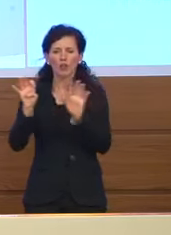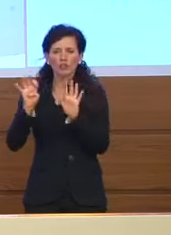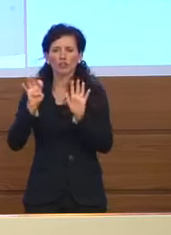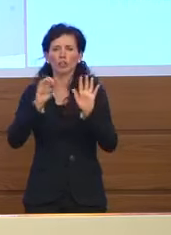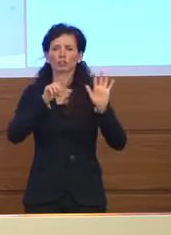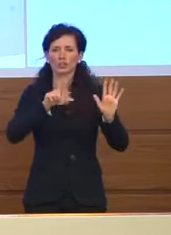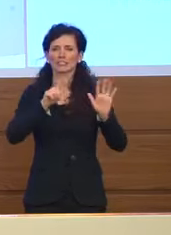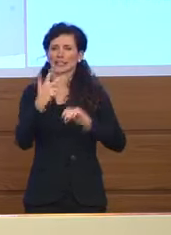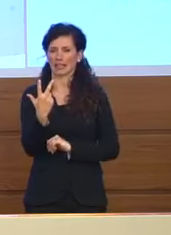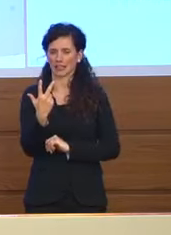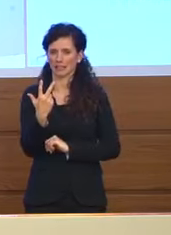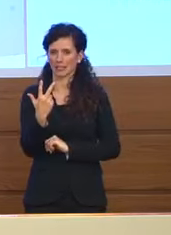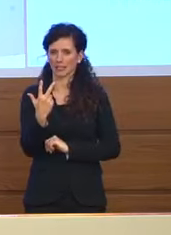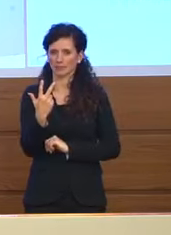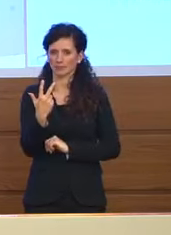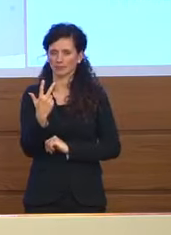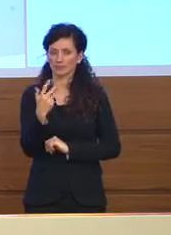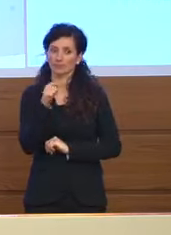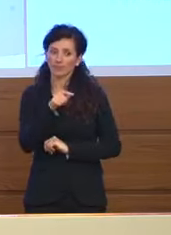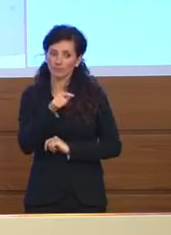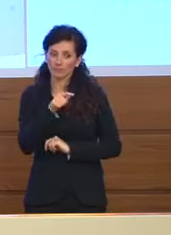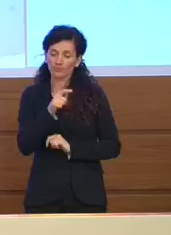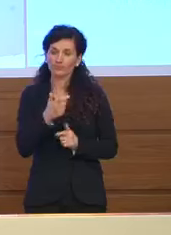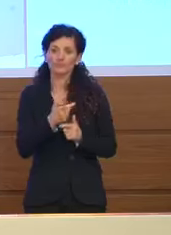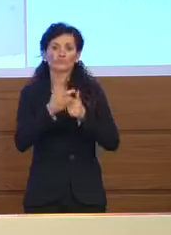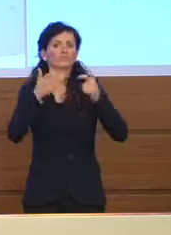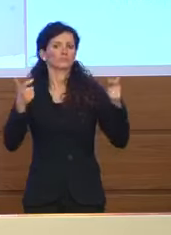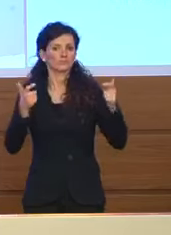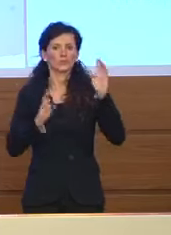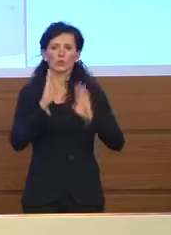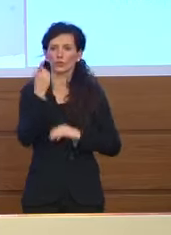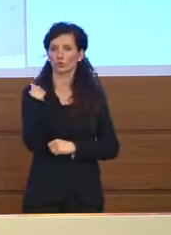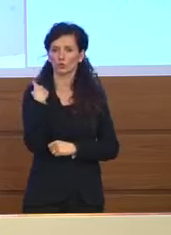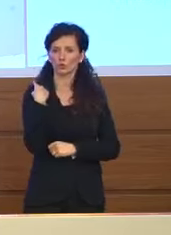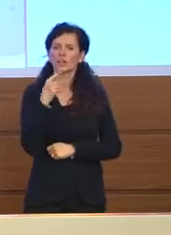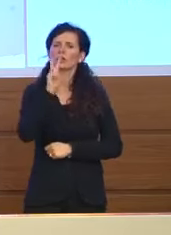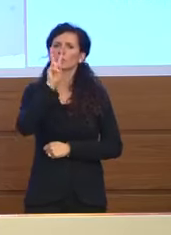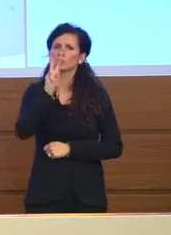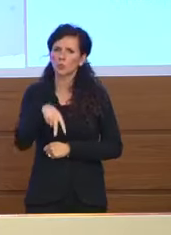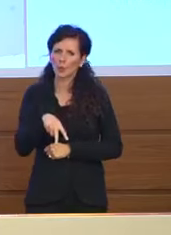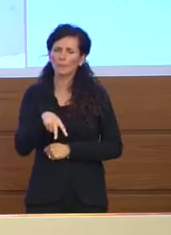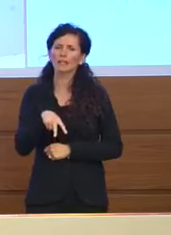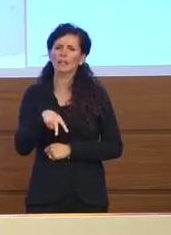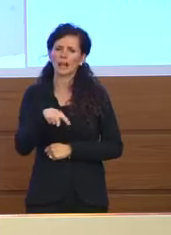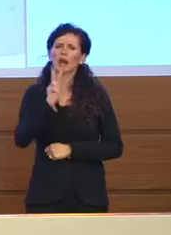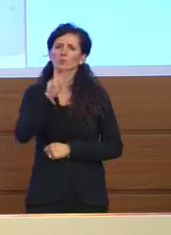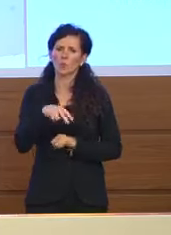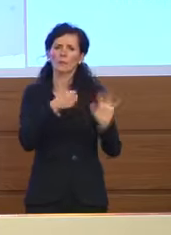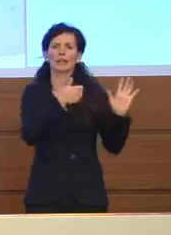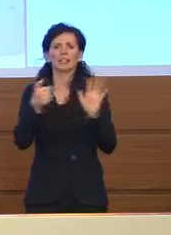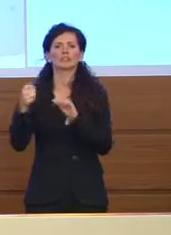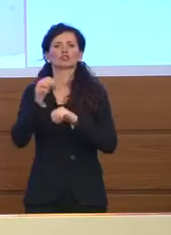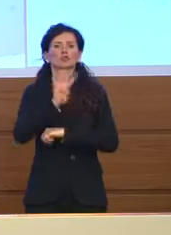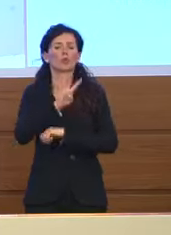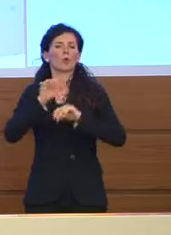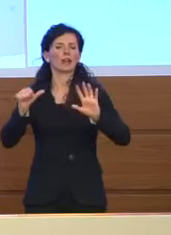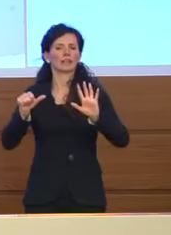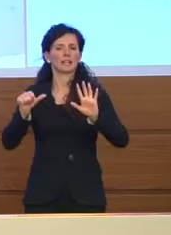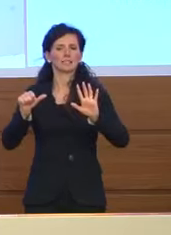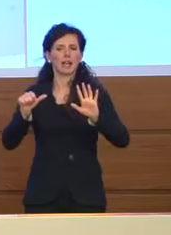973 con un incremento rispetto a ieri di 2.646